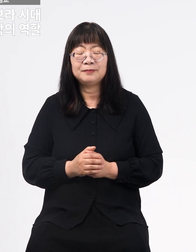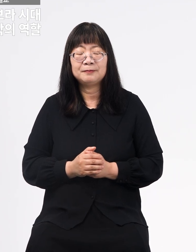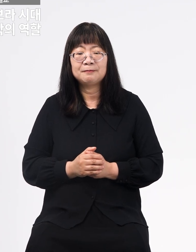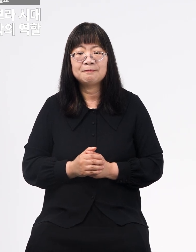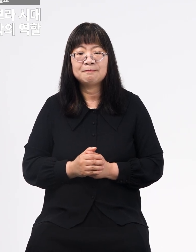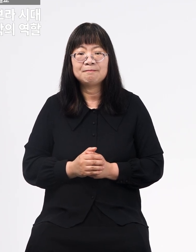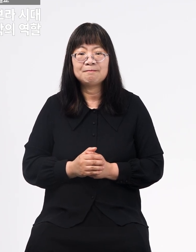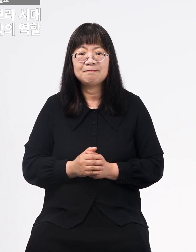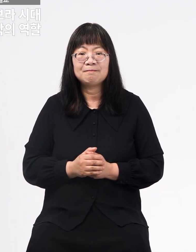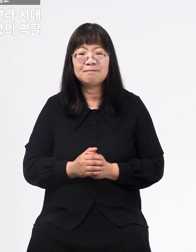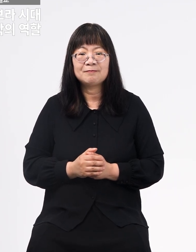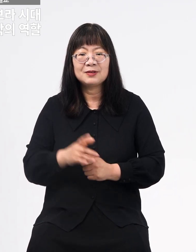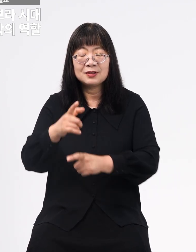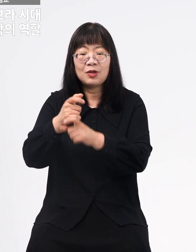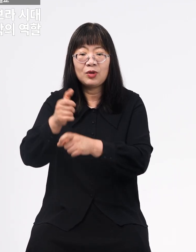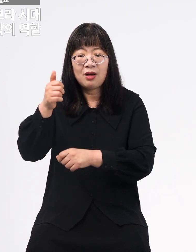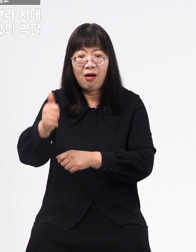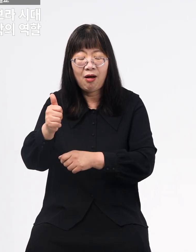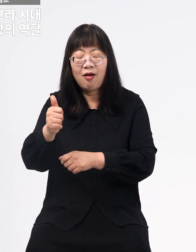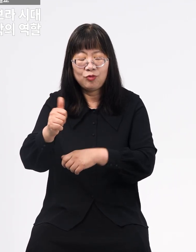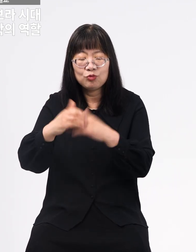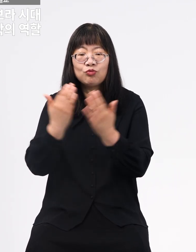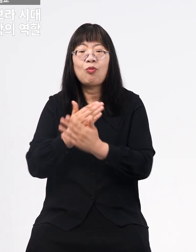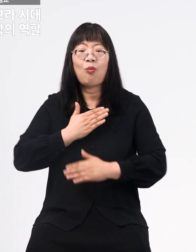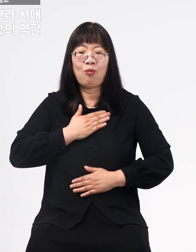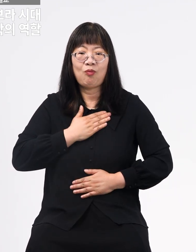그걸 적장이 모를 리 없잖아요.